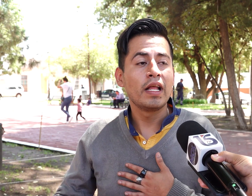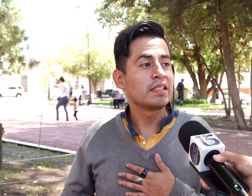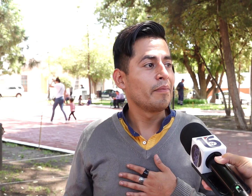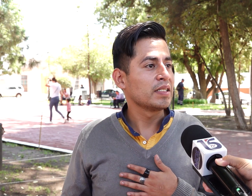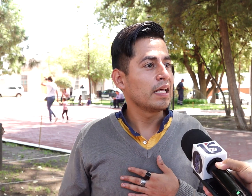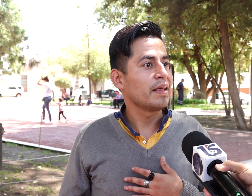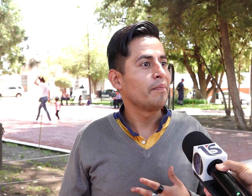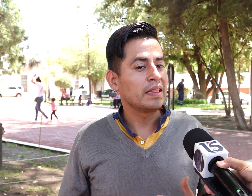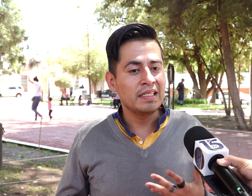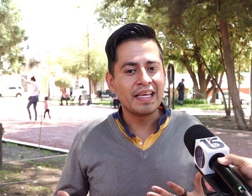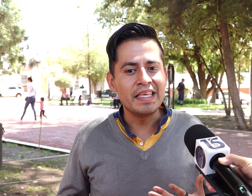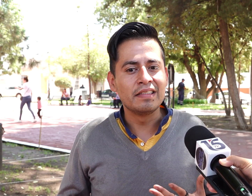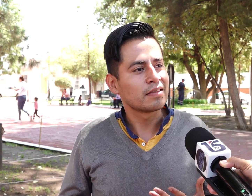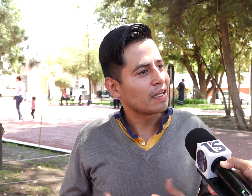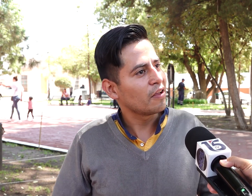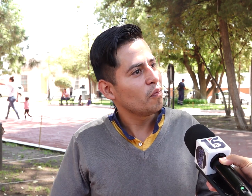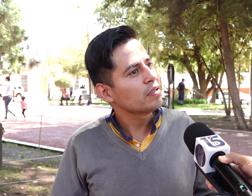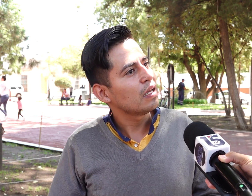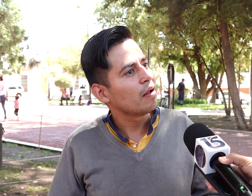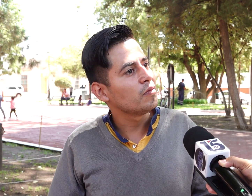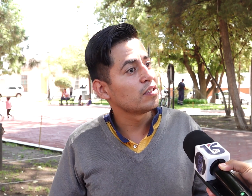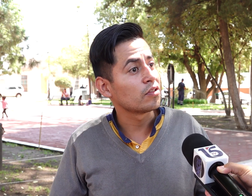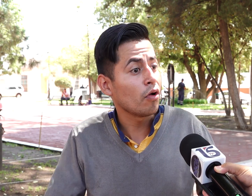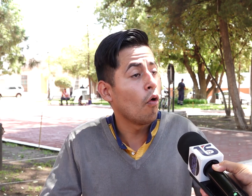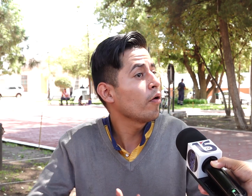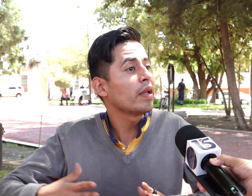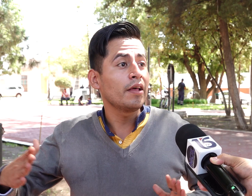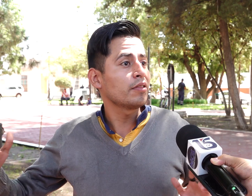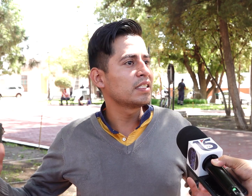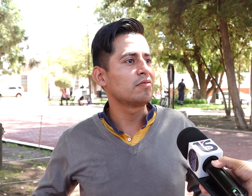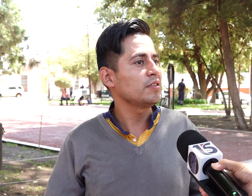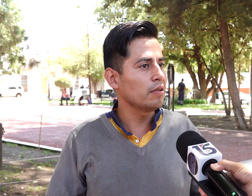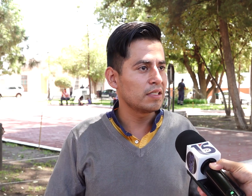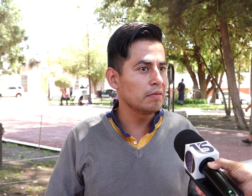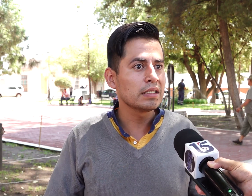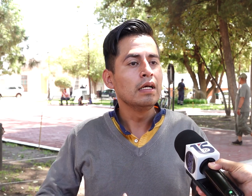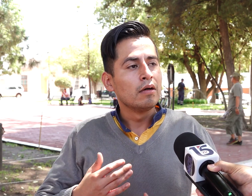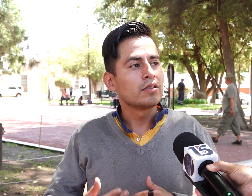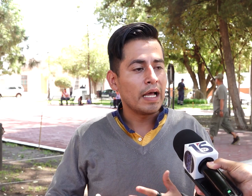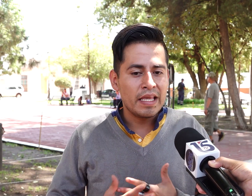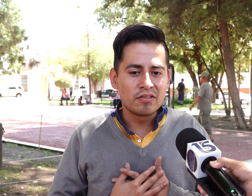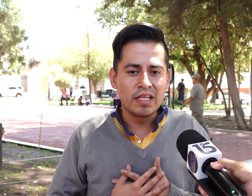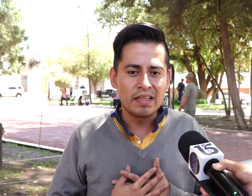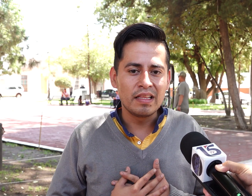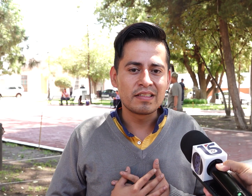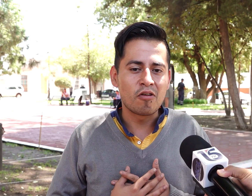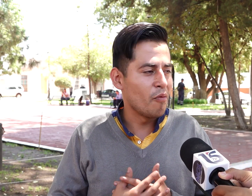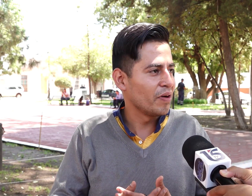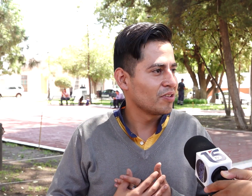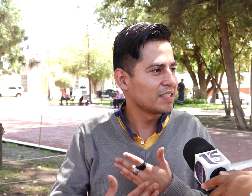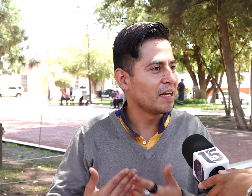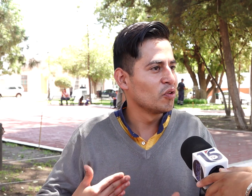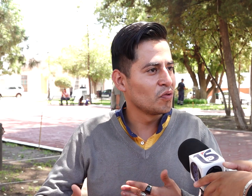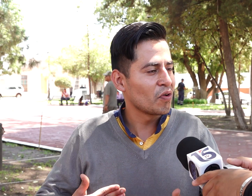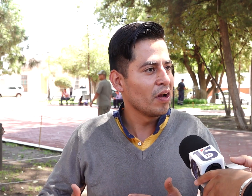trabajar con la discapacidad. empatiza y dices, ah, caray, yo puedo estar en la misma situación o en cualquier otra situación, ¿sabes? O sea, ahí es donde entiendes que